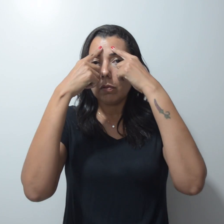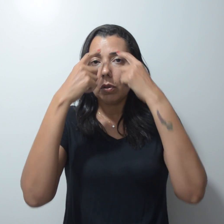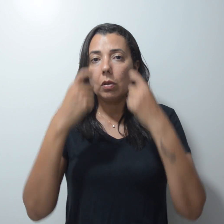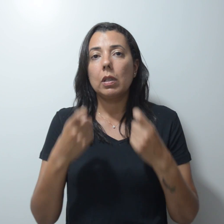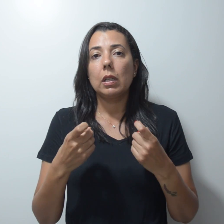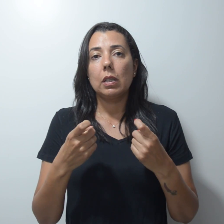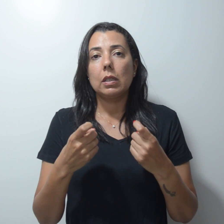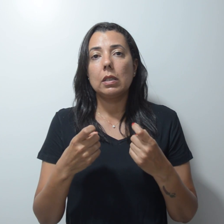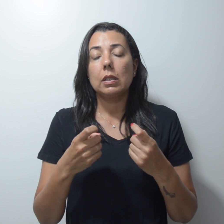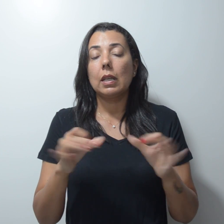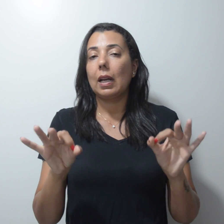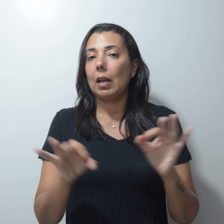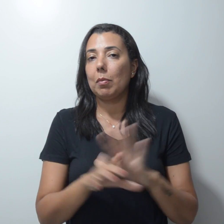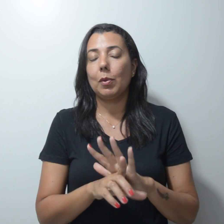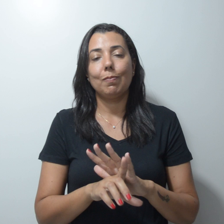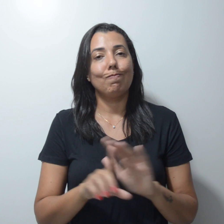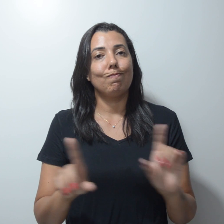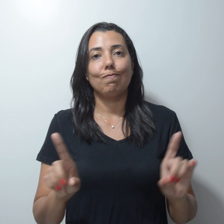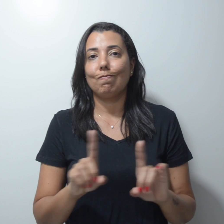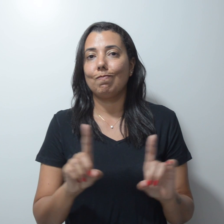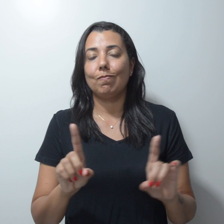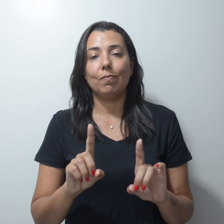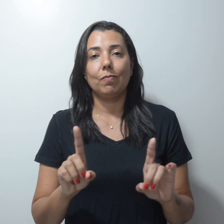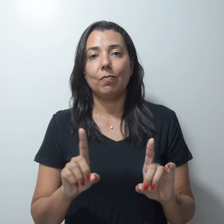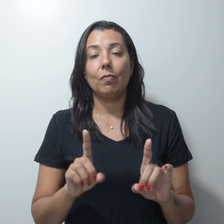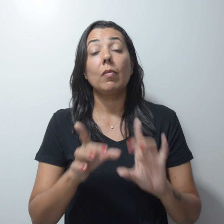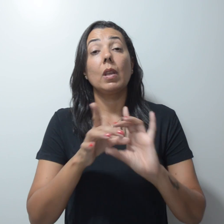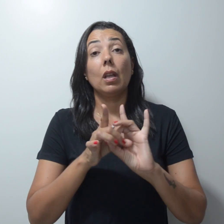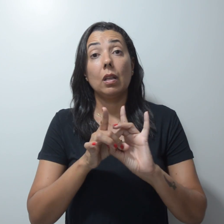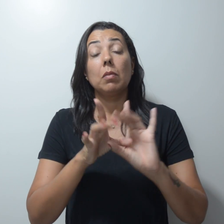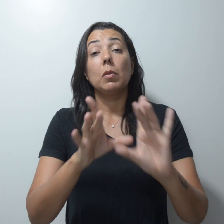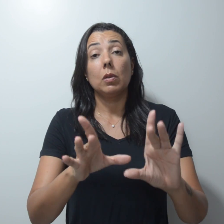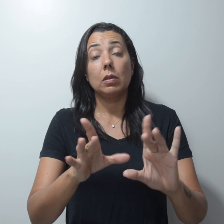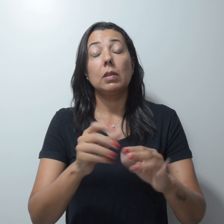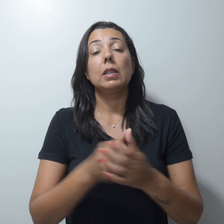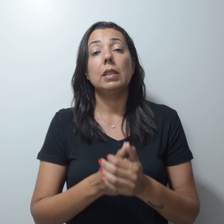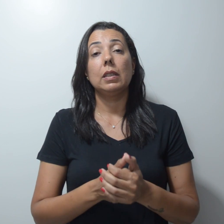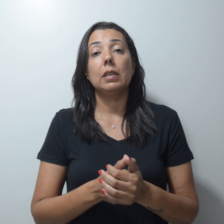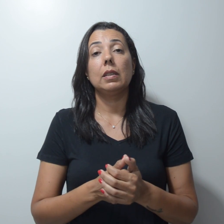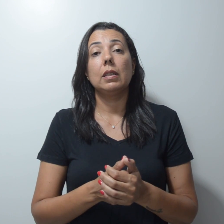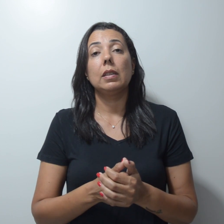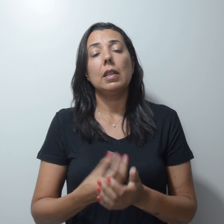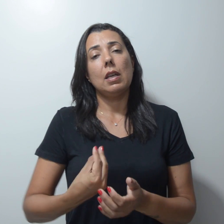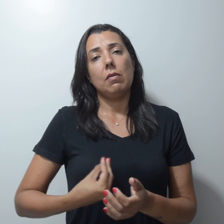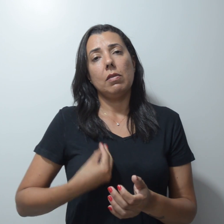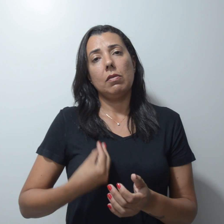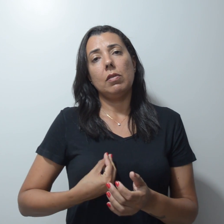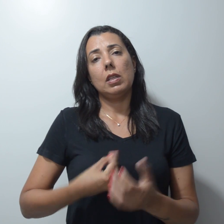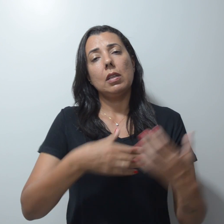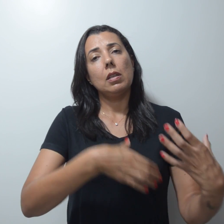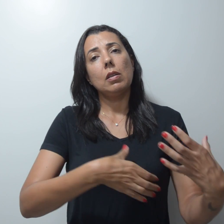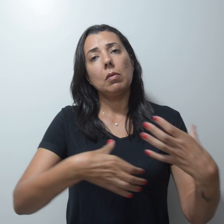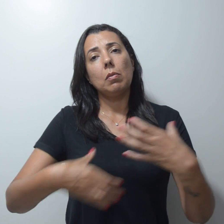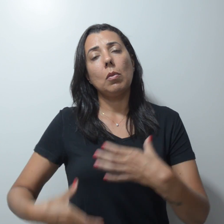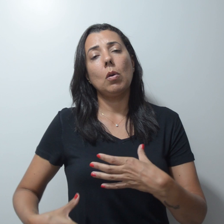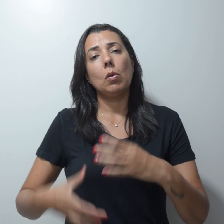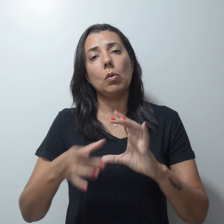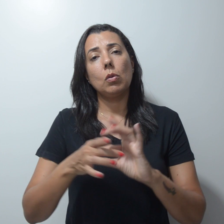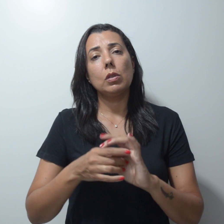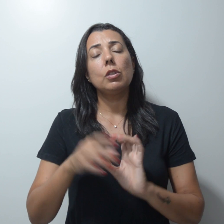ainda não foi superado. A democracia louvada e vivida na posse de Lula ainda não se